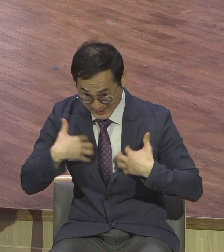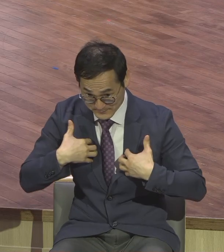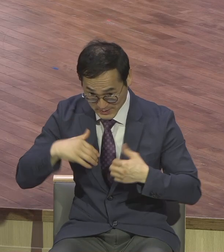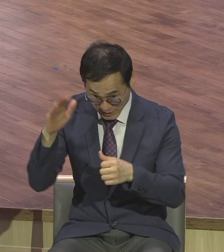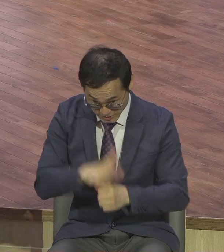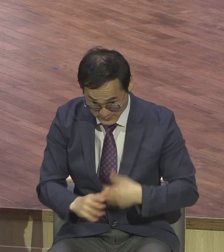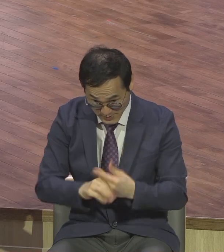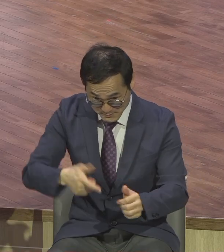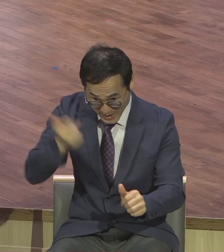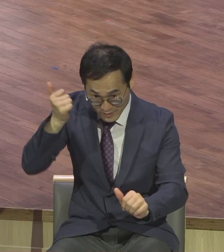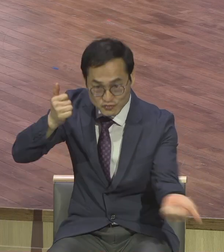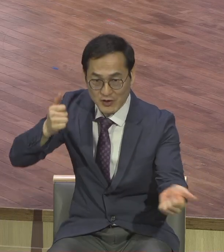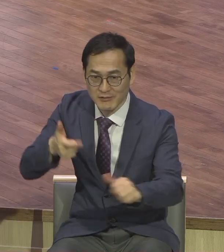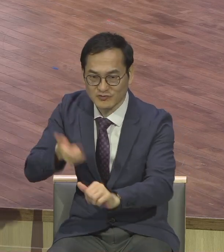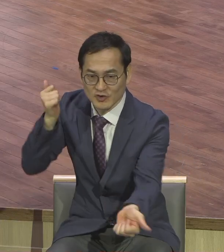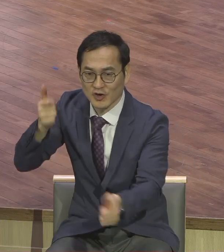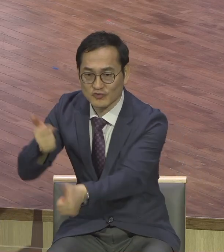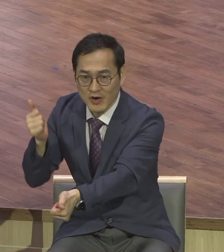죽잖아요. 이게 무슨 말이냐.